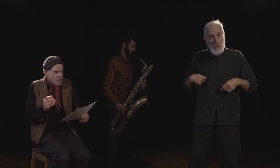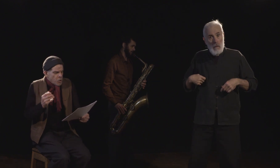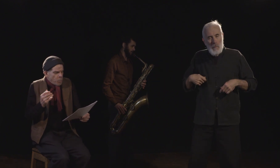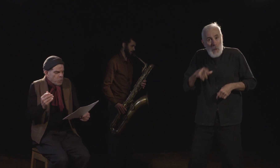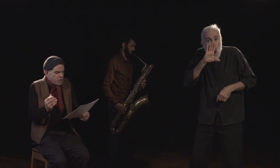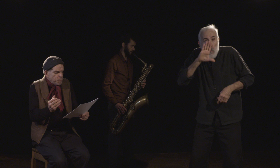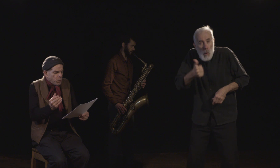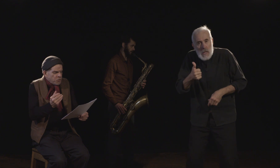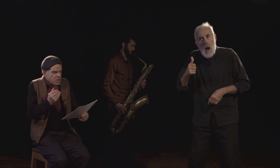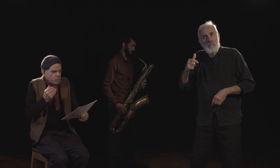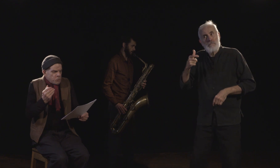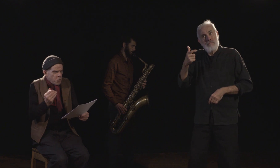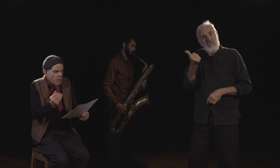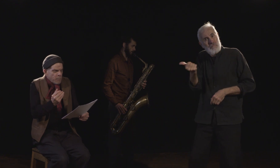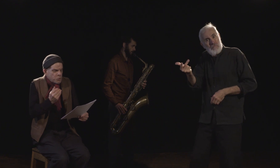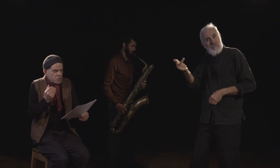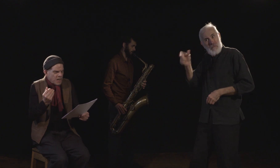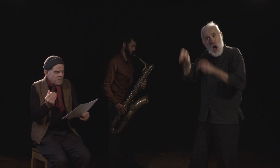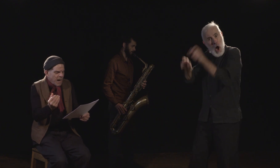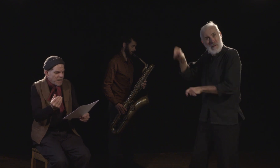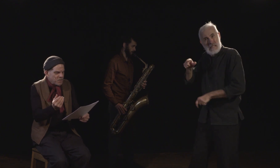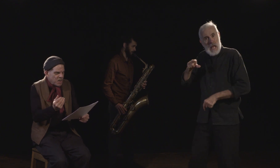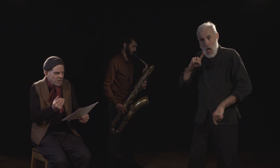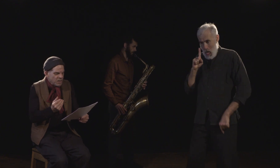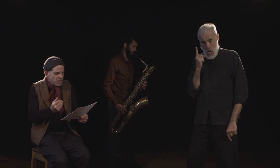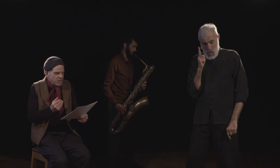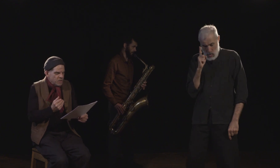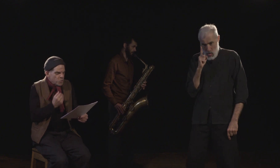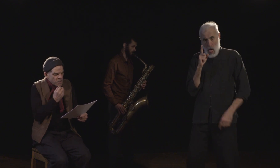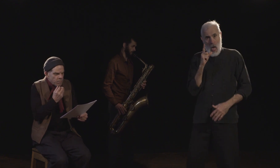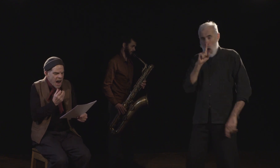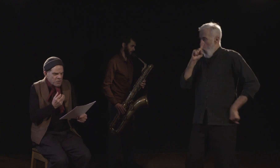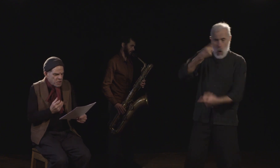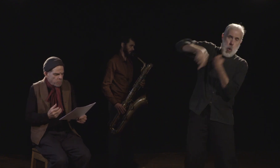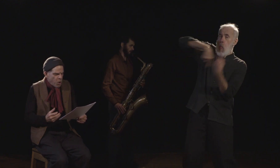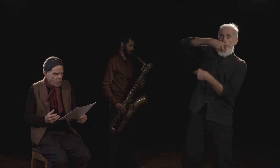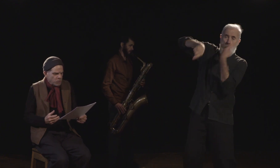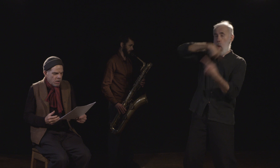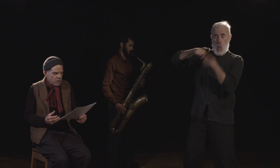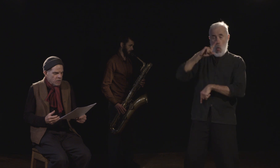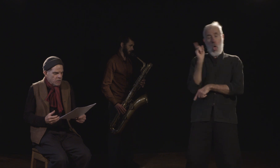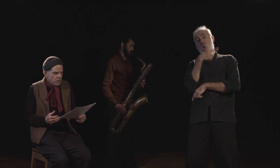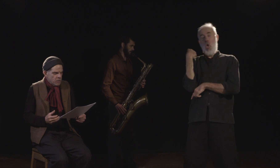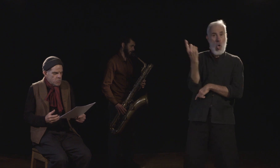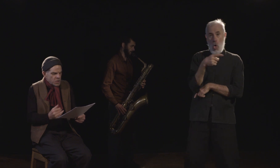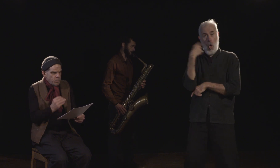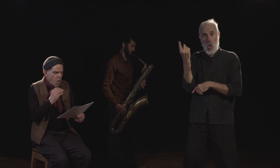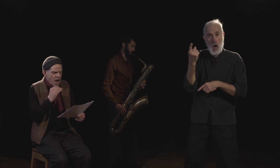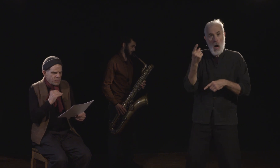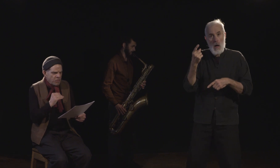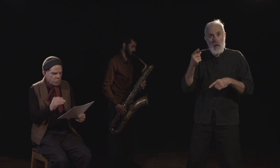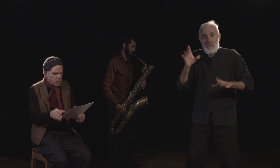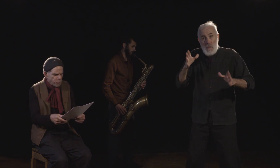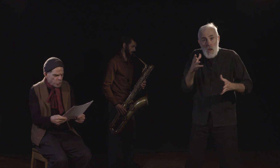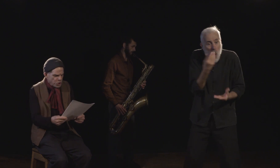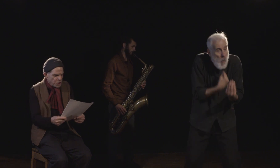tournent le plus vite possible sur eux-mêmes jusqu'à l'ivresse, ou qu'ils mâchent des plantes, ou qu'ils